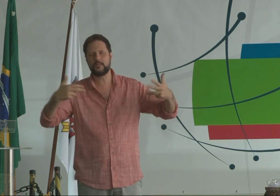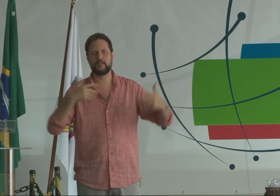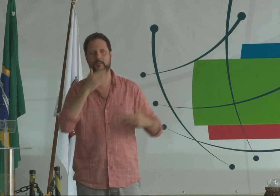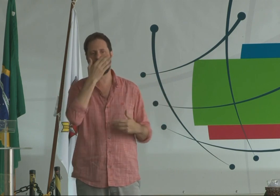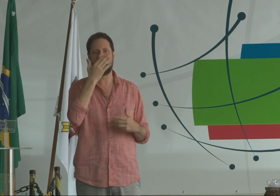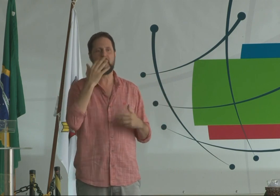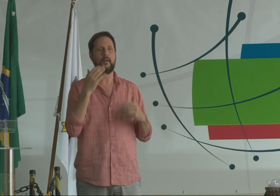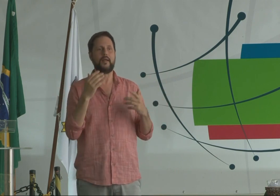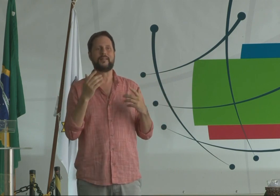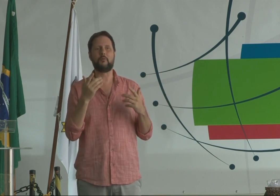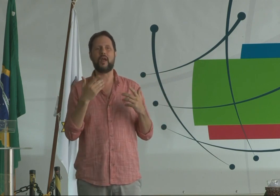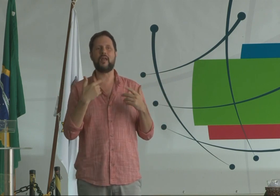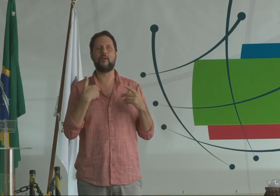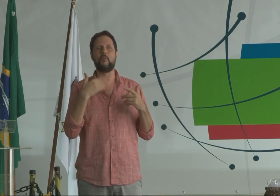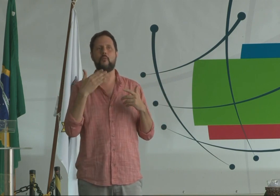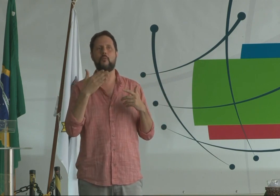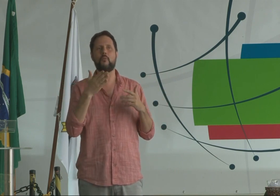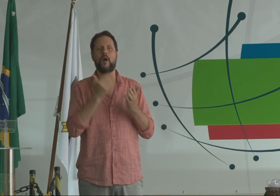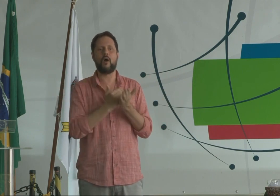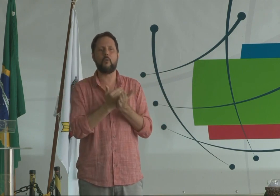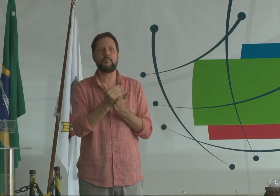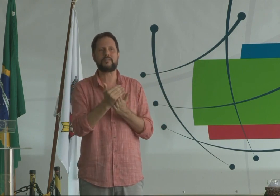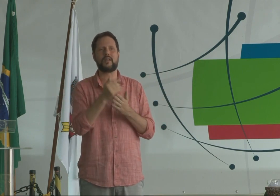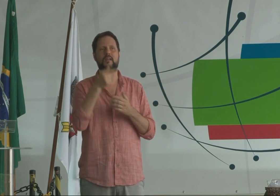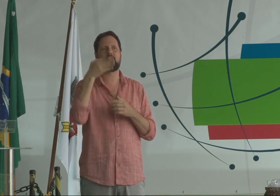Tinha muitas coisas, muitas circunstâncias, por exemplo.